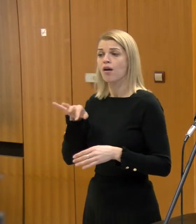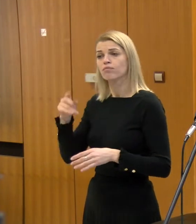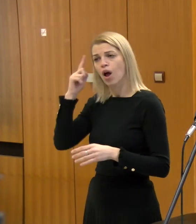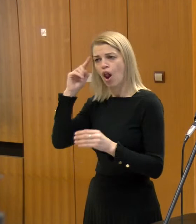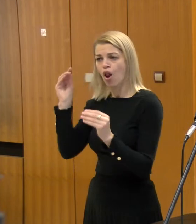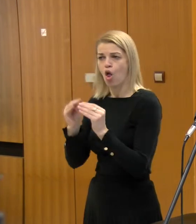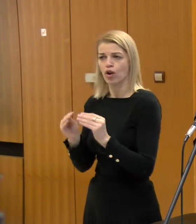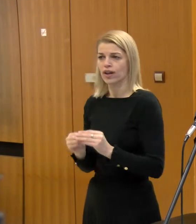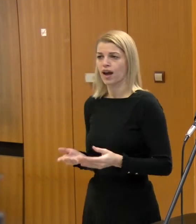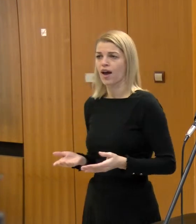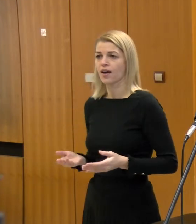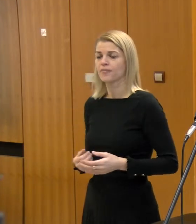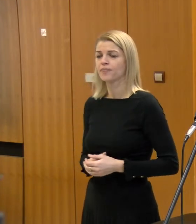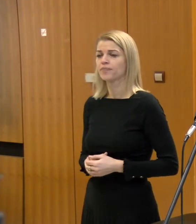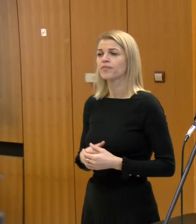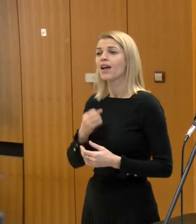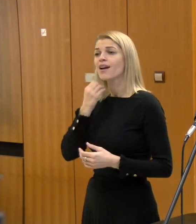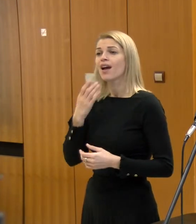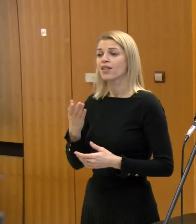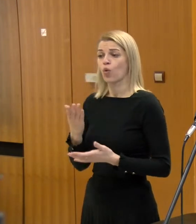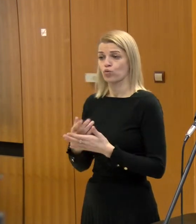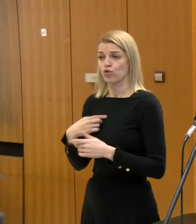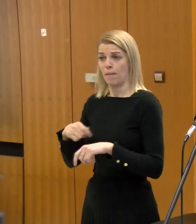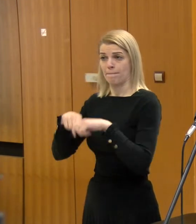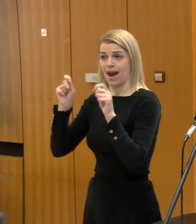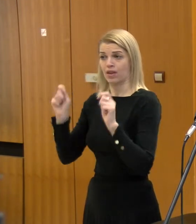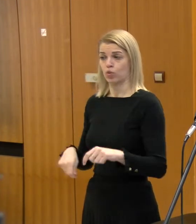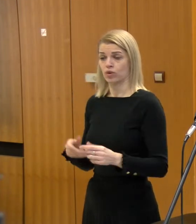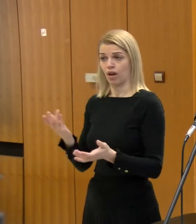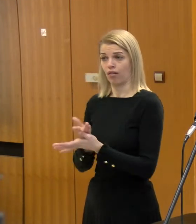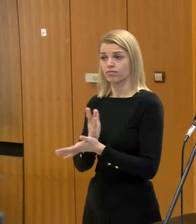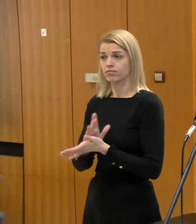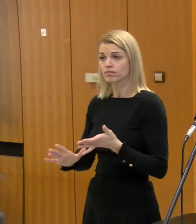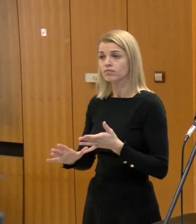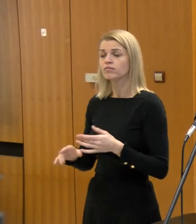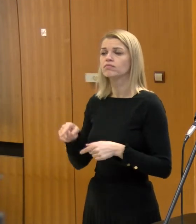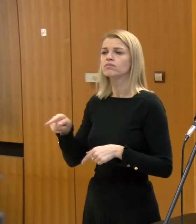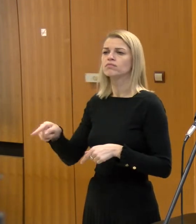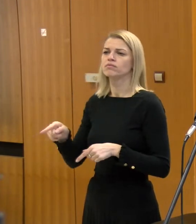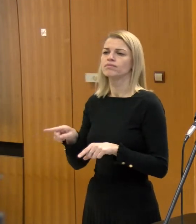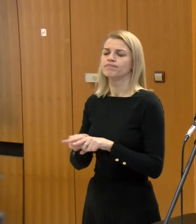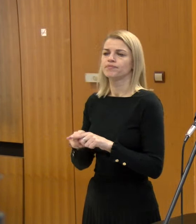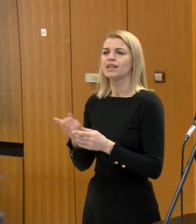logická požiadavka, že keď niekto raz zmaturuje a skončí ako